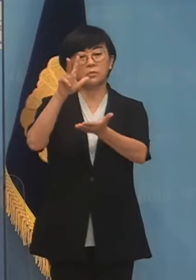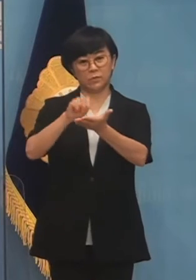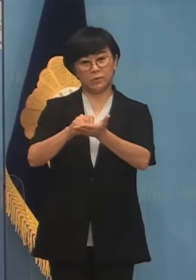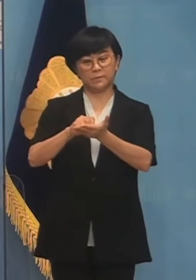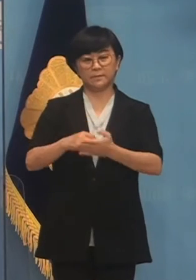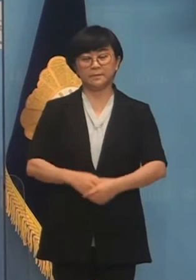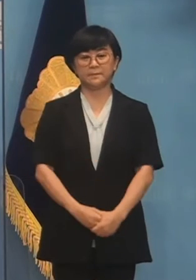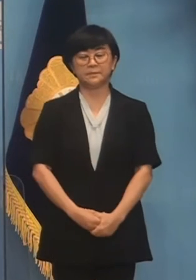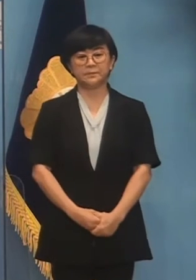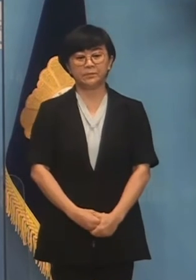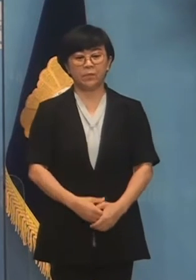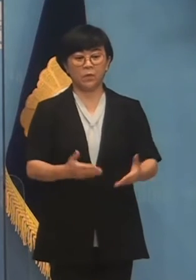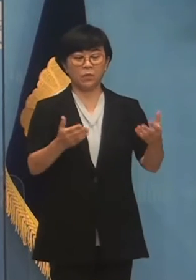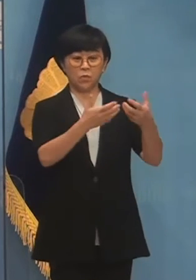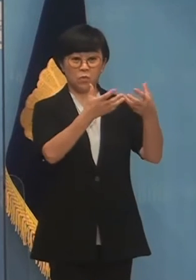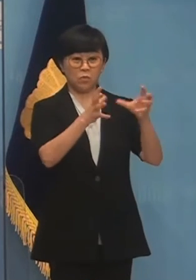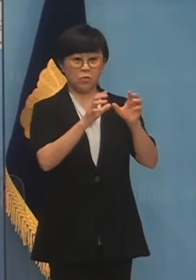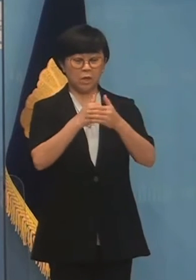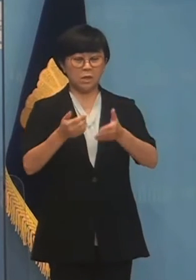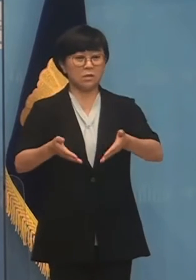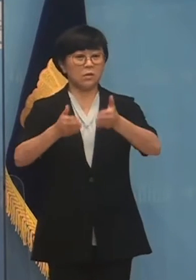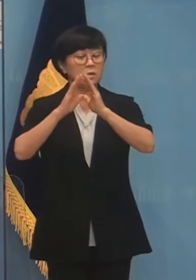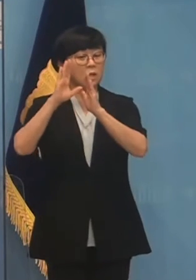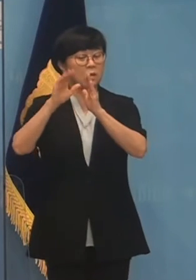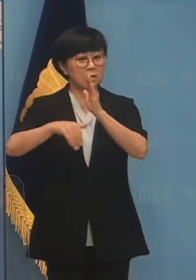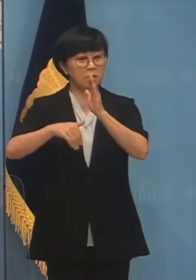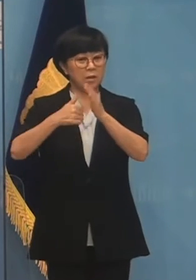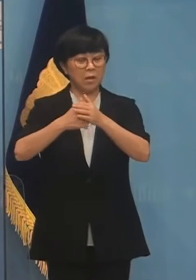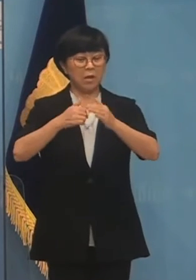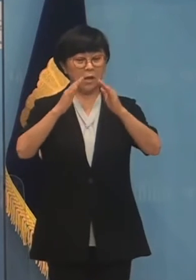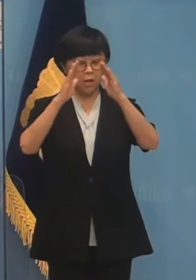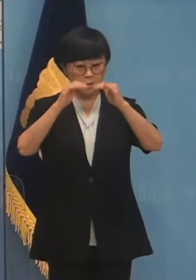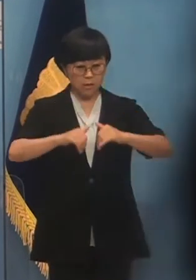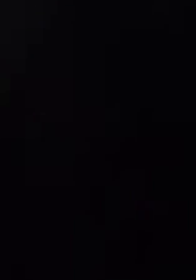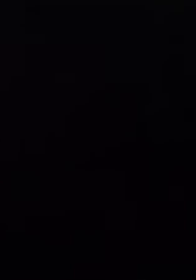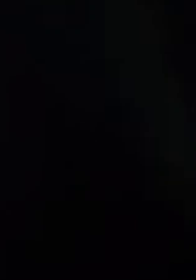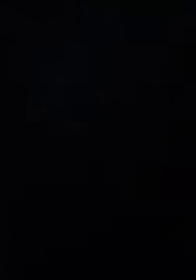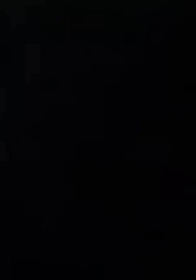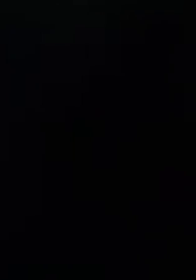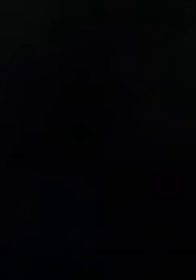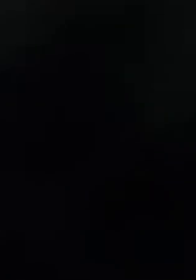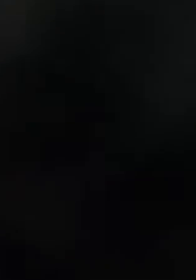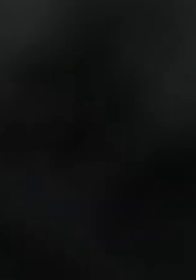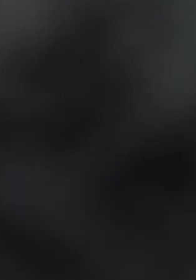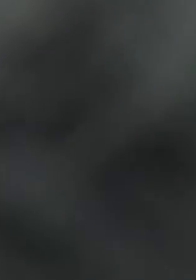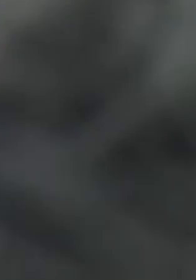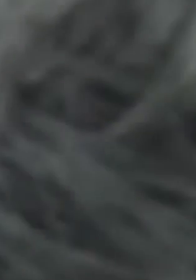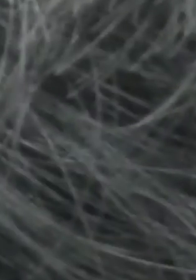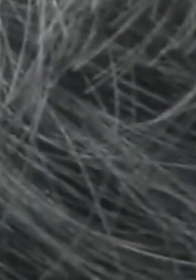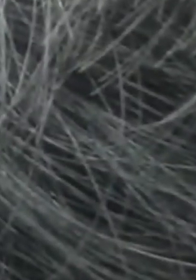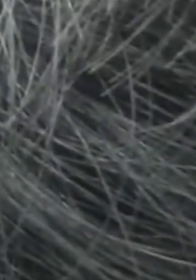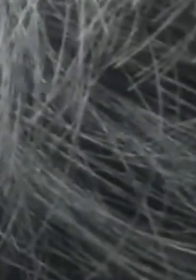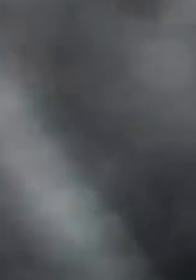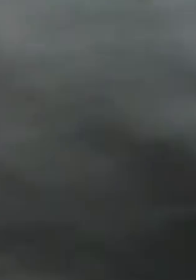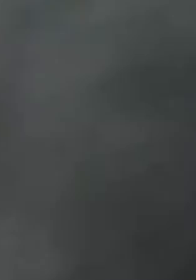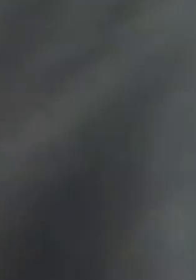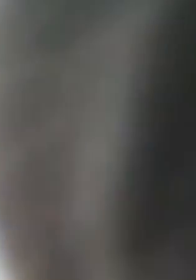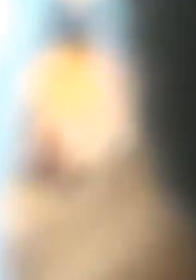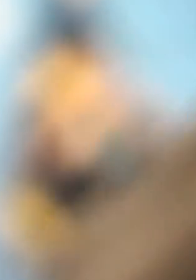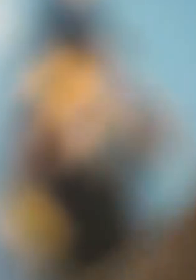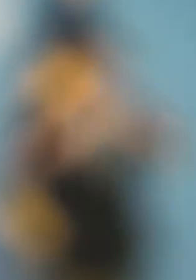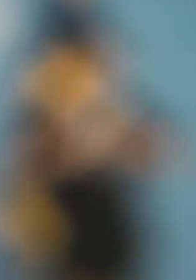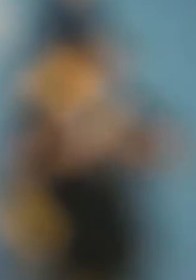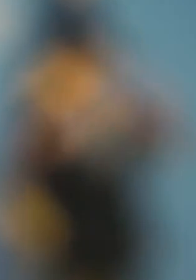문제였습니다. 노동부가 타워 크레인 설치 해체 작업 현장에 감독관을 투입하던 2018년